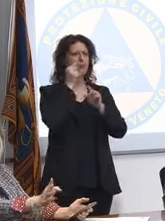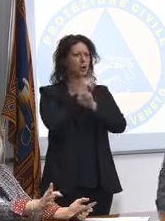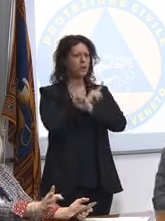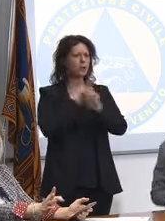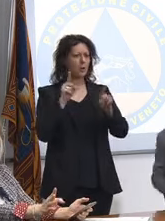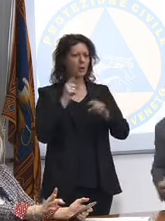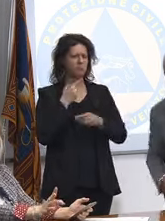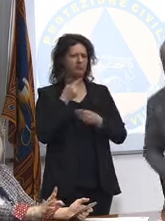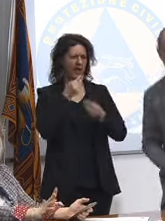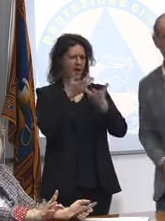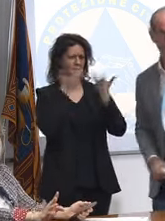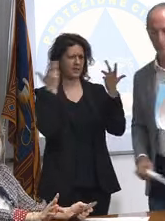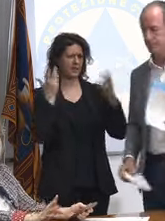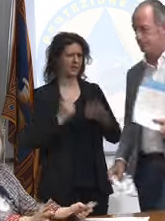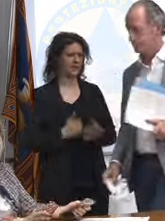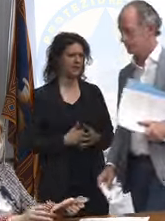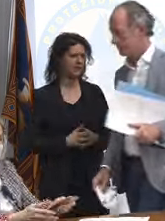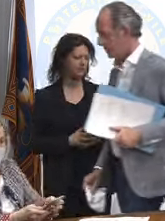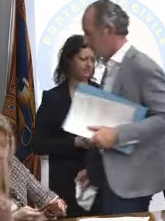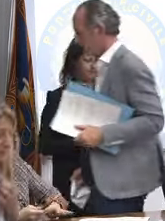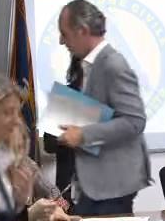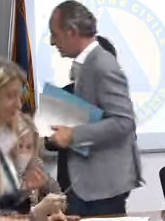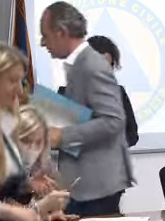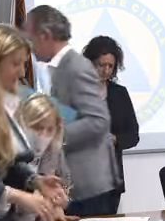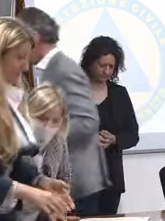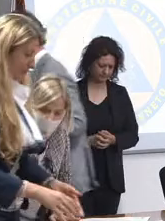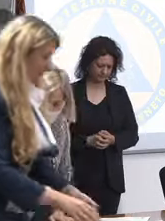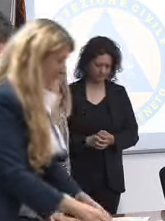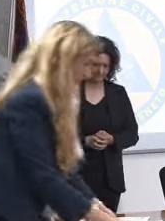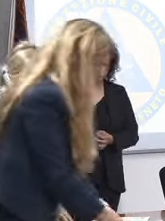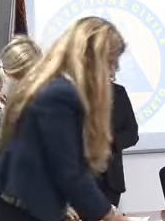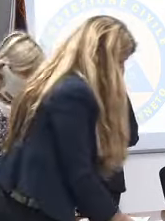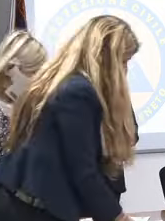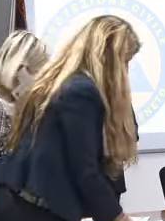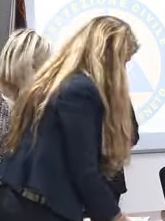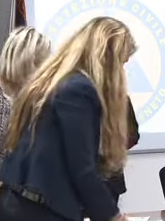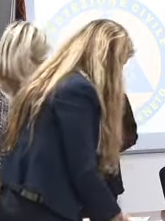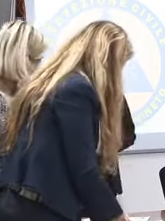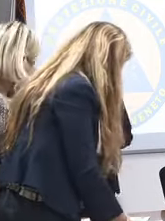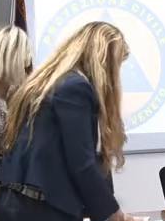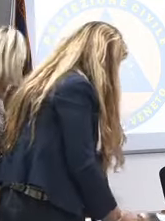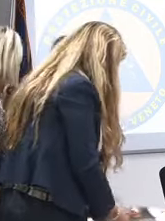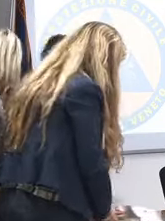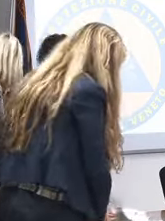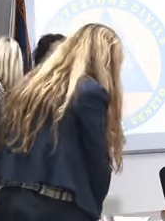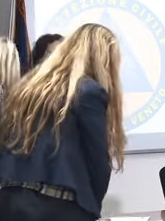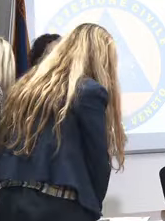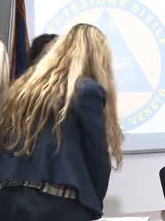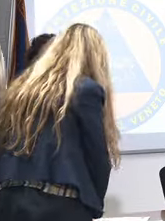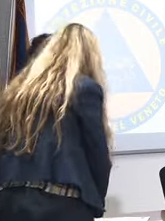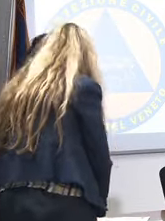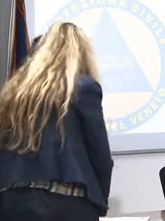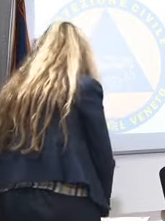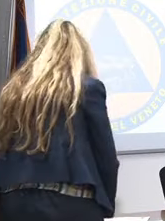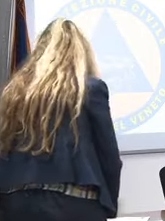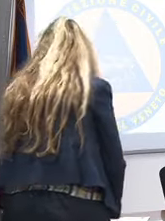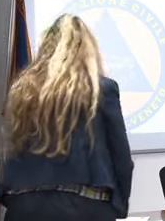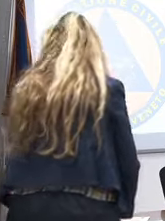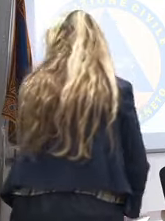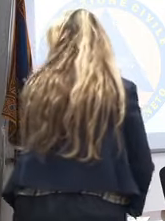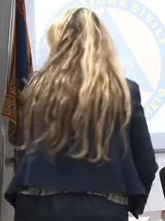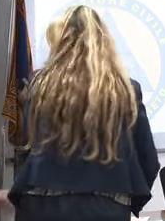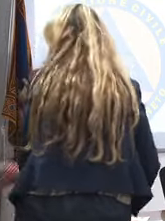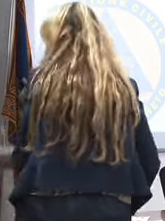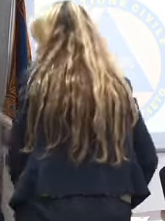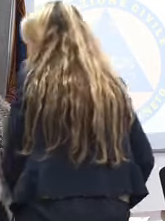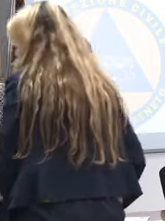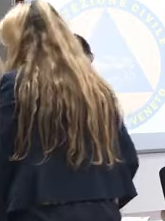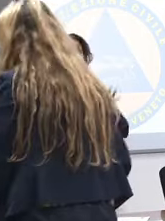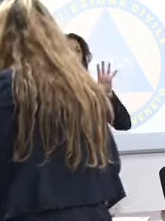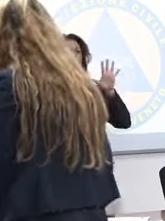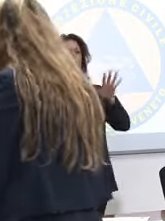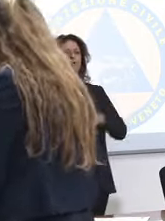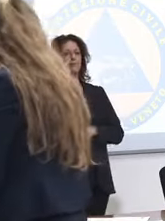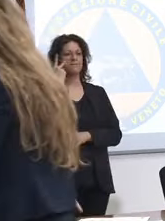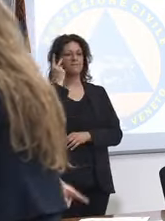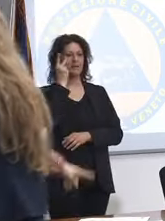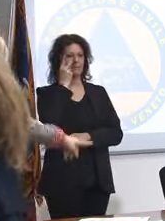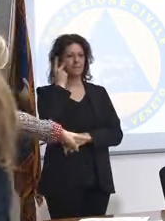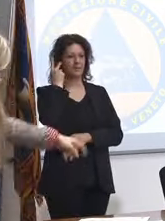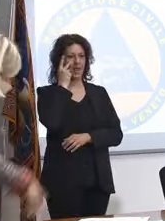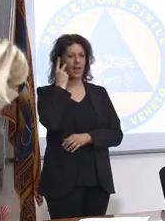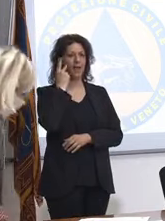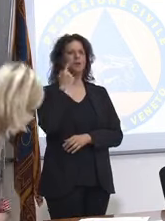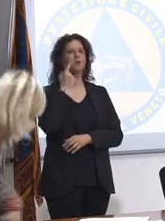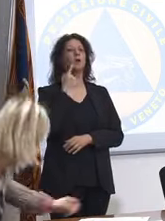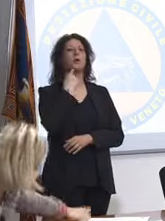passi qua. A questo punto la dottoressa Russo, se è vero che lei l'8 febbraio su ufficio, cosa era un approccio giornale, però il